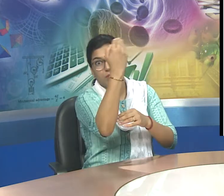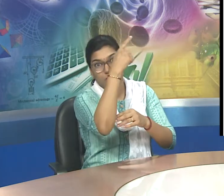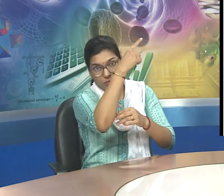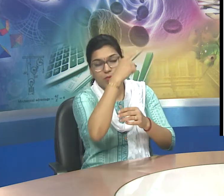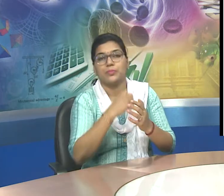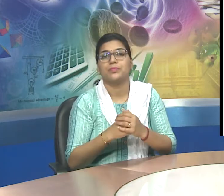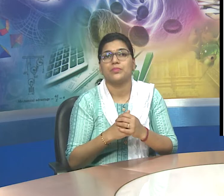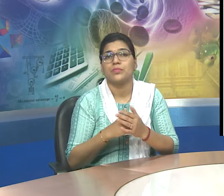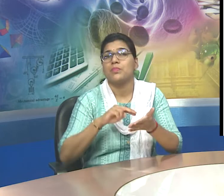और